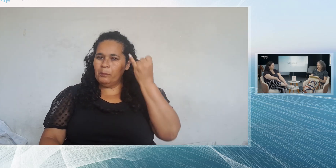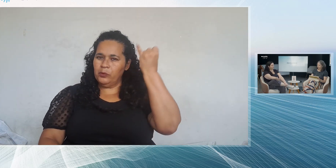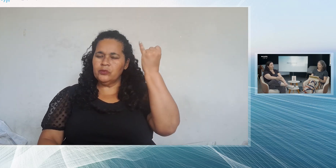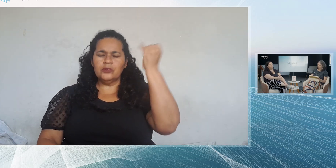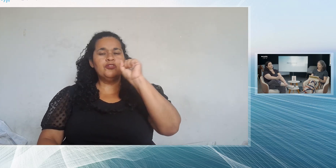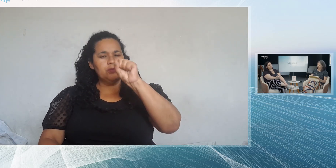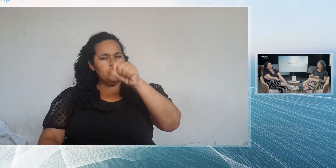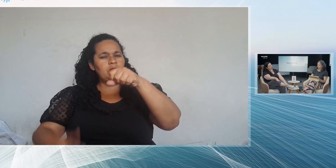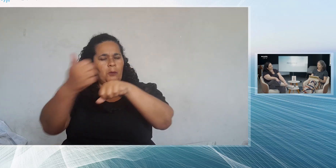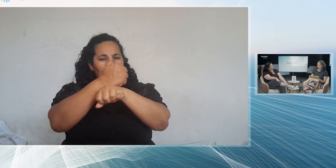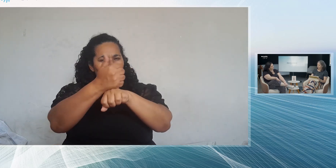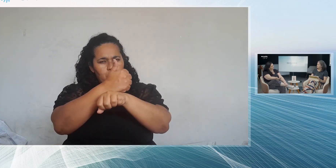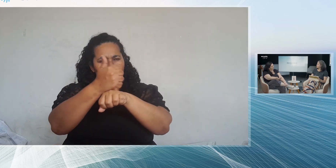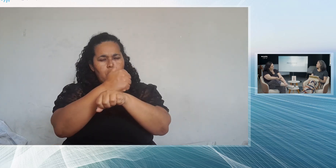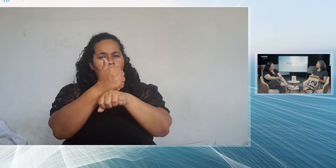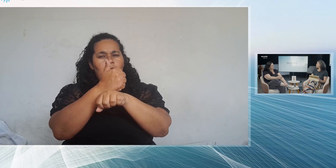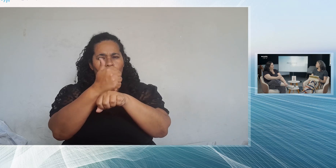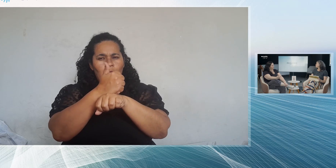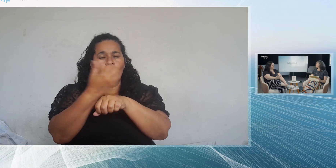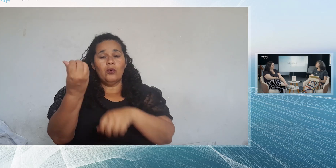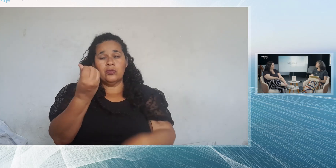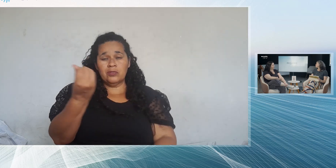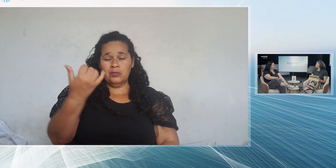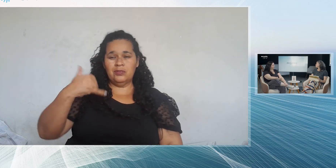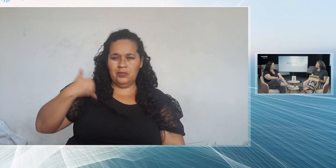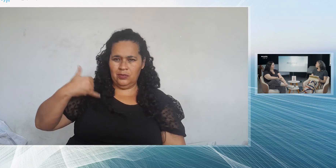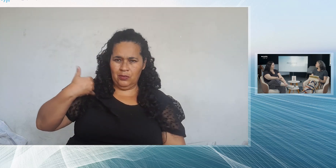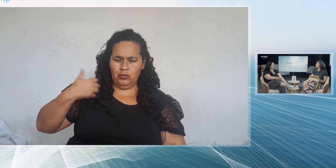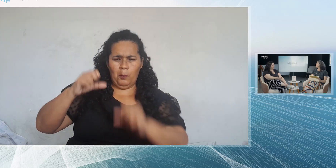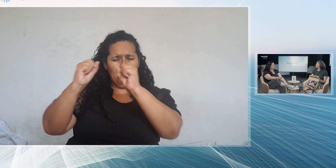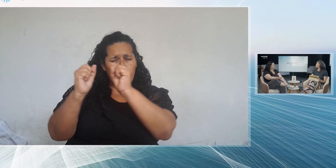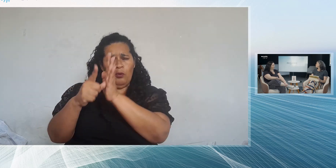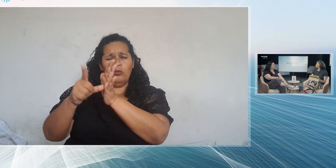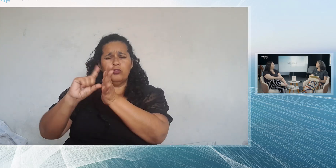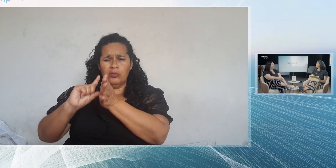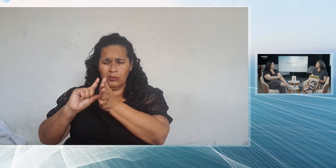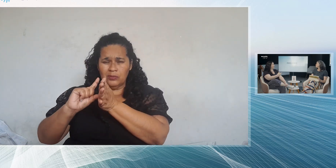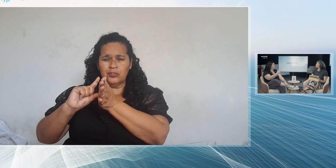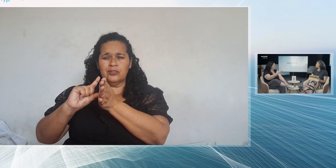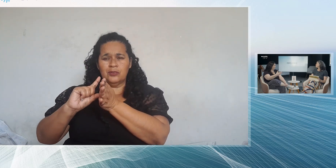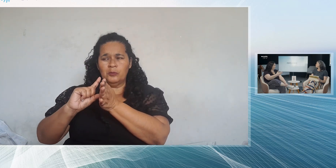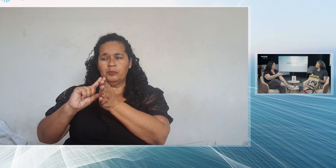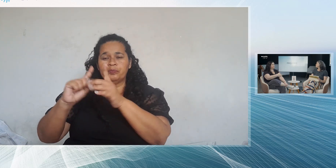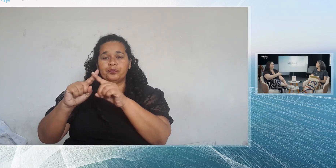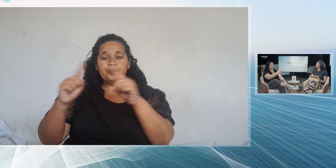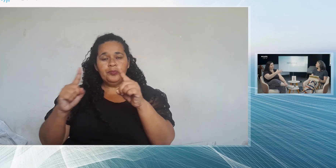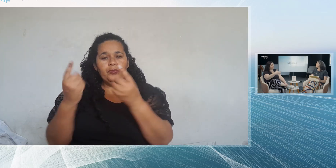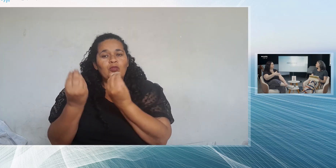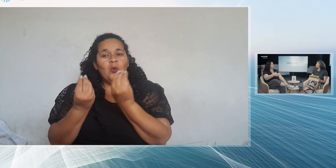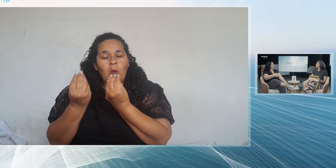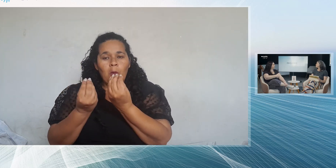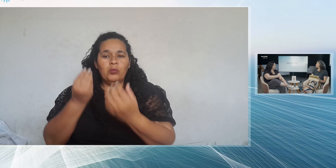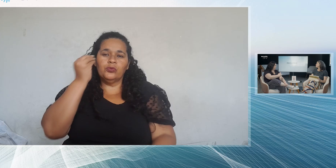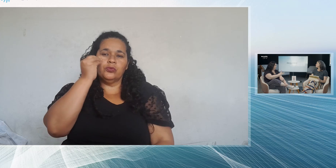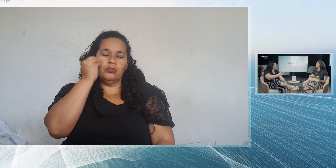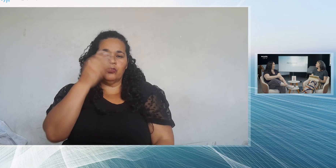6 anos, percebeu essas dificuldades, é onde a gente orienta, sem fazer a avaliação completa. Mas, normalmente, os pais que